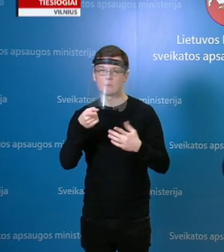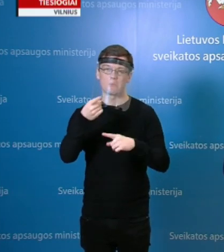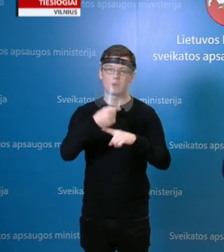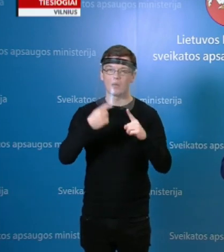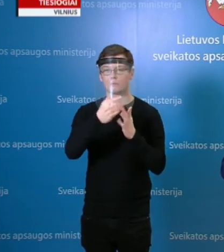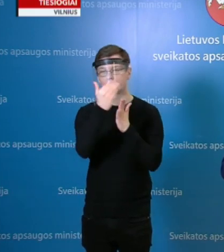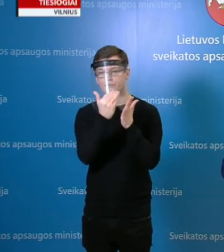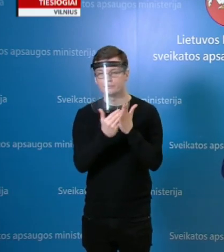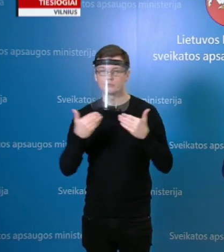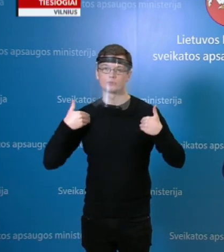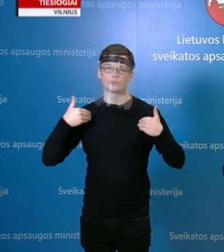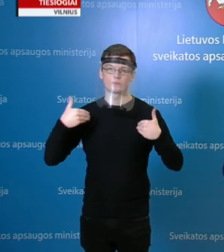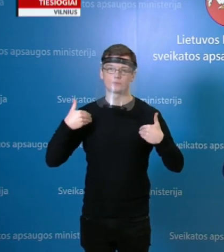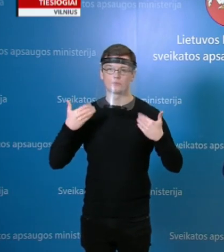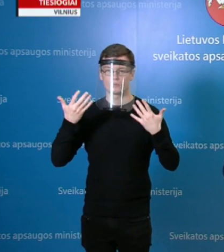Taip pat yra